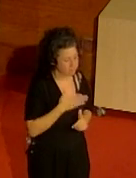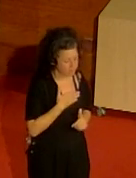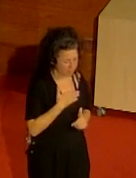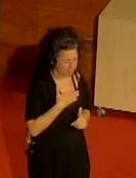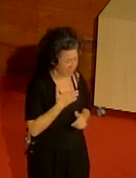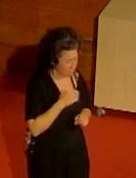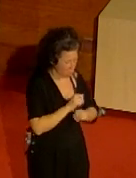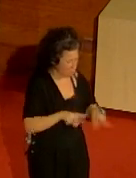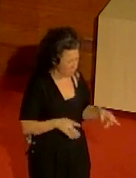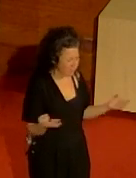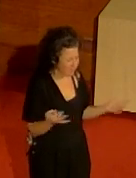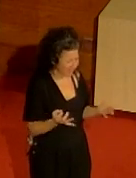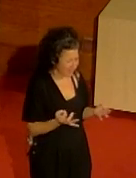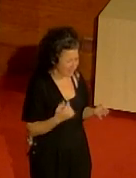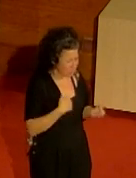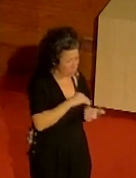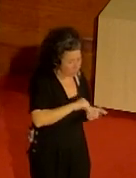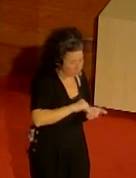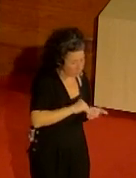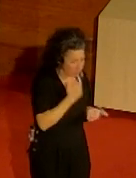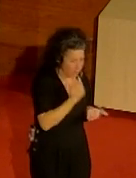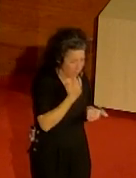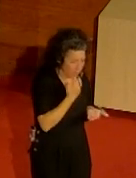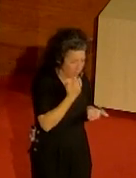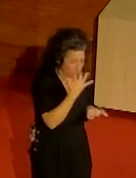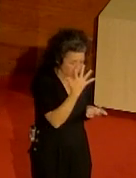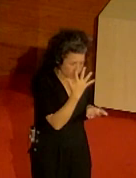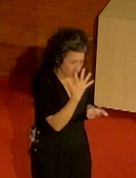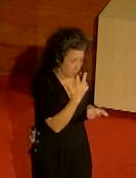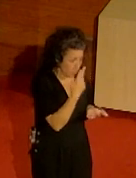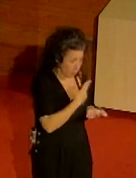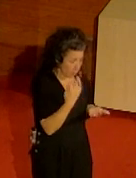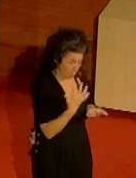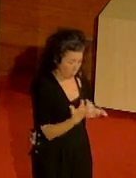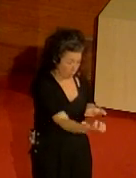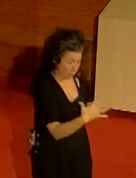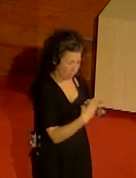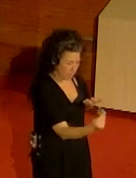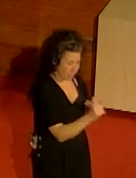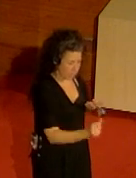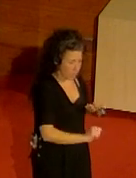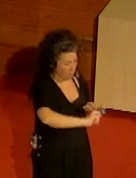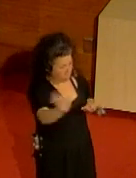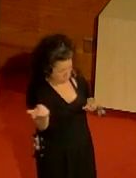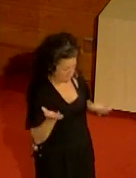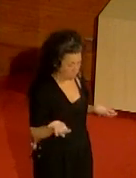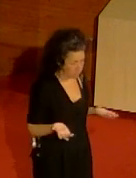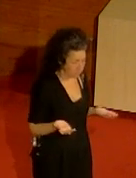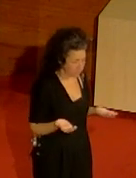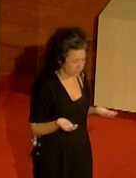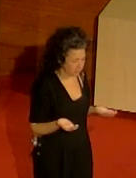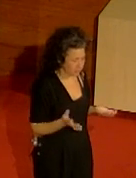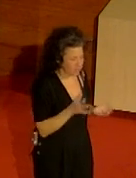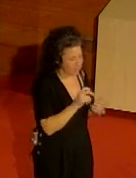que alguien vaya a entender de otra manera, ¿no? Y que lo haga no por el contexto cultural, sino que lo haga porque yo no lo he